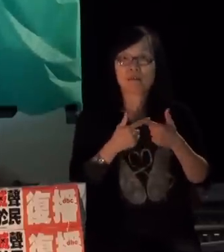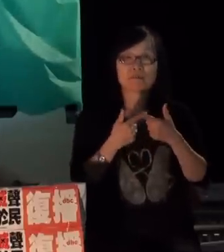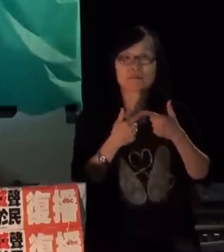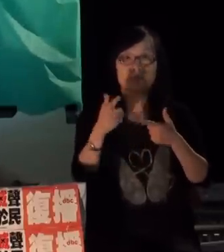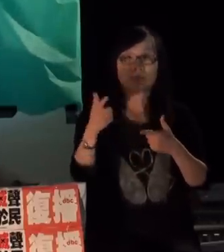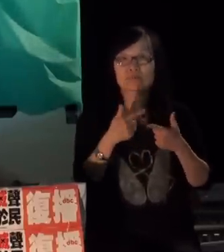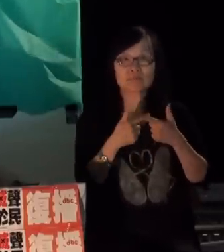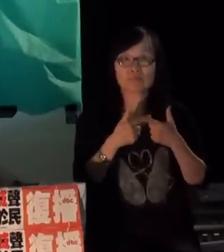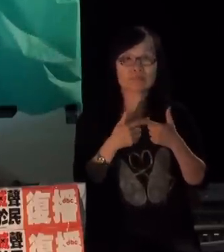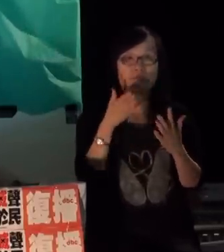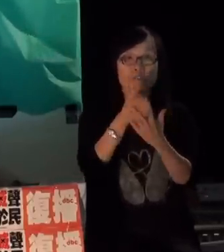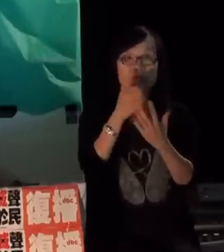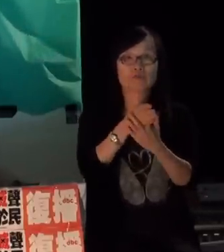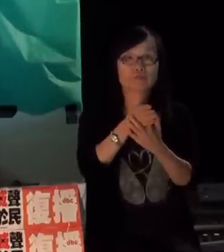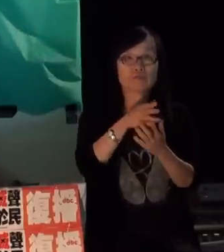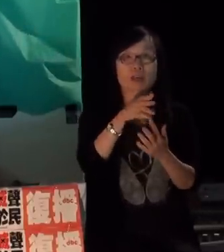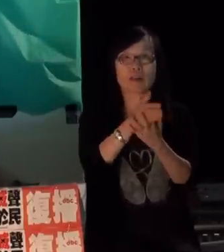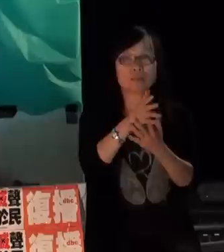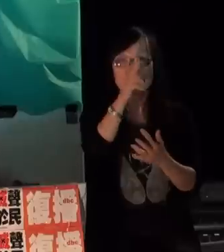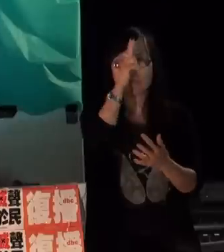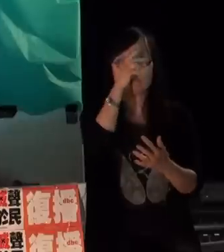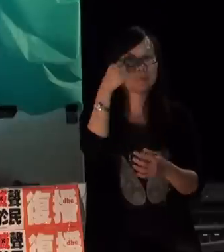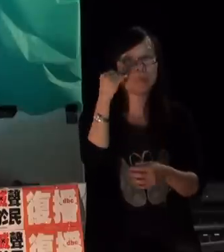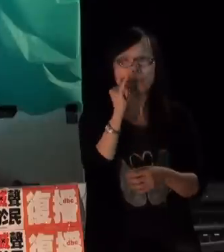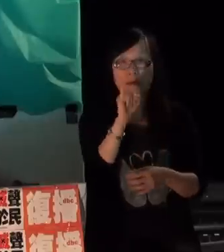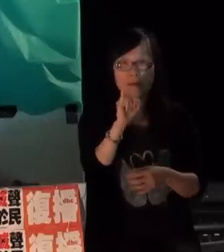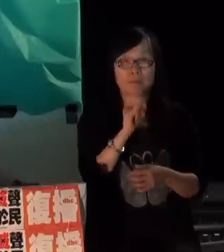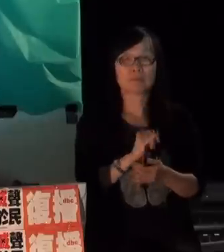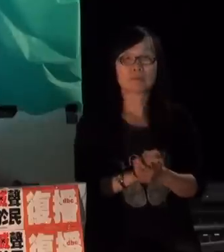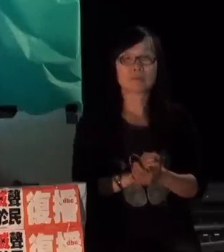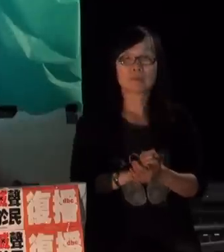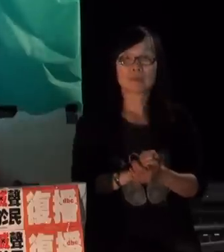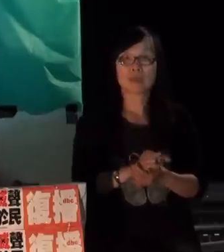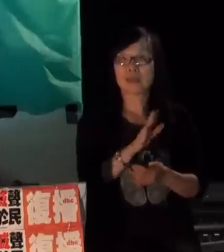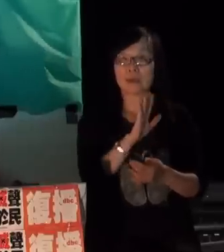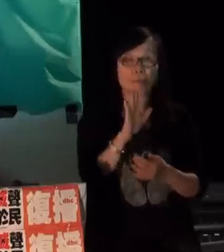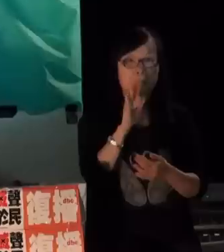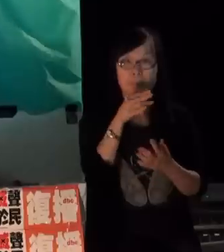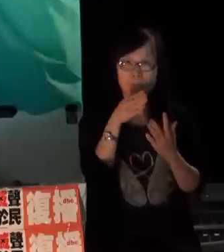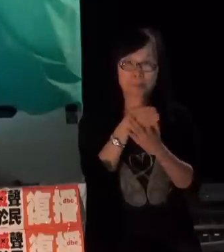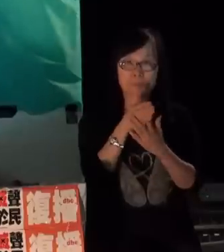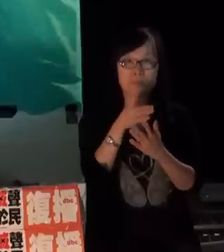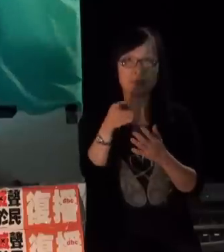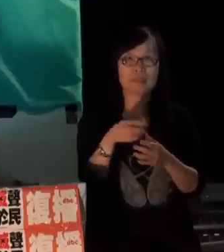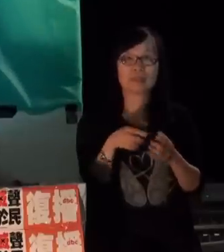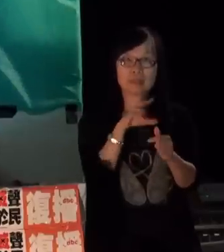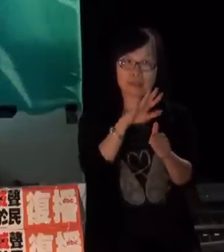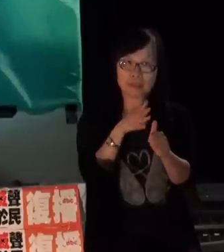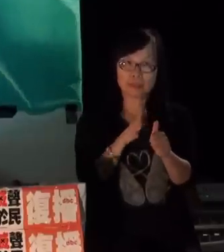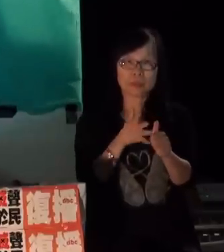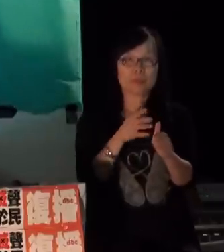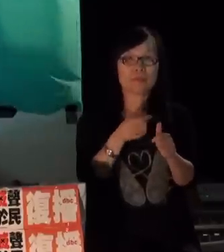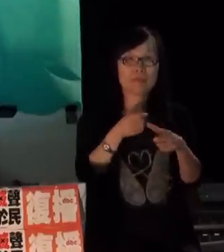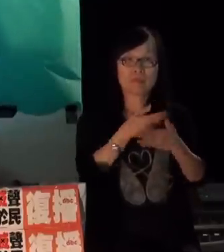府不宜介入，啱。譬如而家我同佢哋兩個開間茶餐廳，當然不宜介入啦。 呢個牽涉公眾利益個原因。 你個空，你而